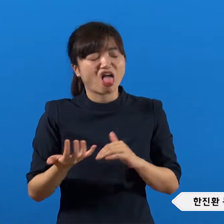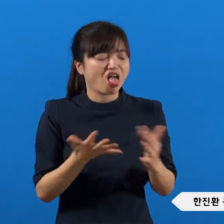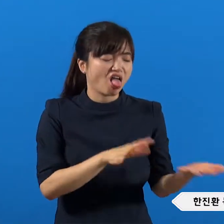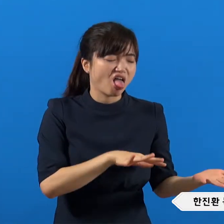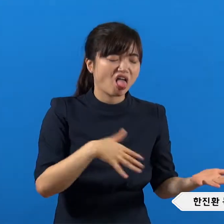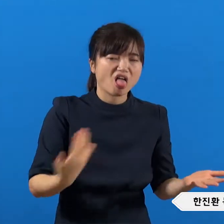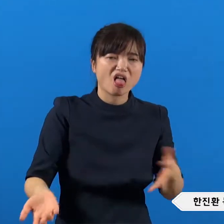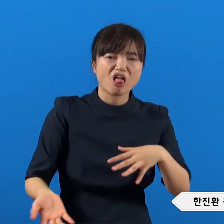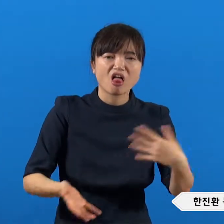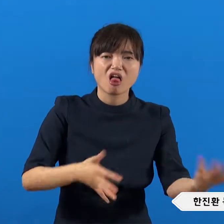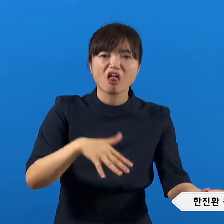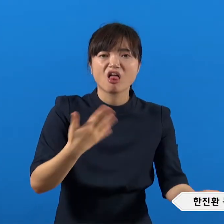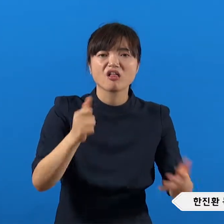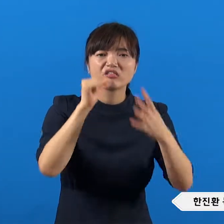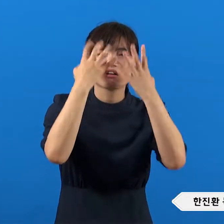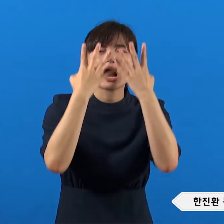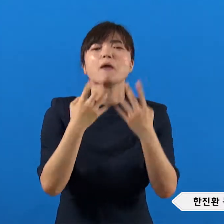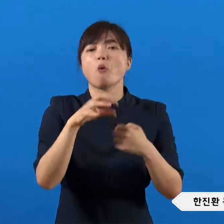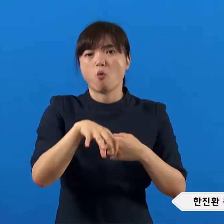나가는 것이 수용소입니다.